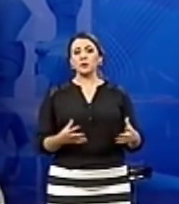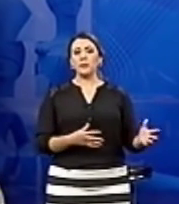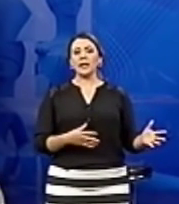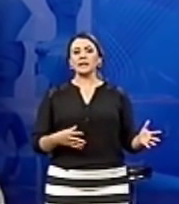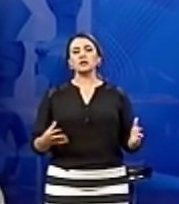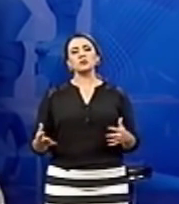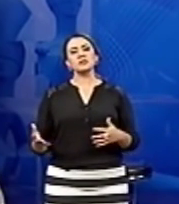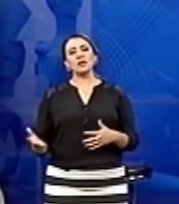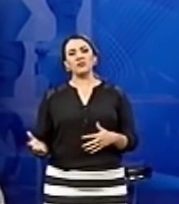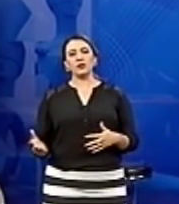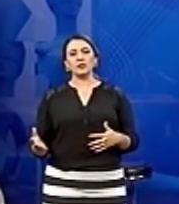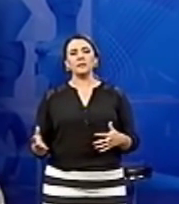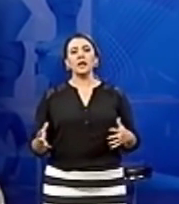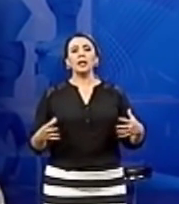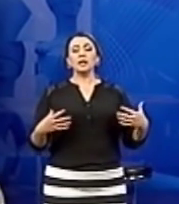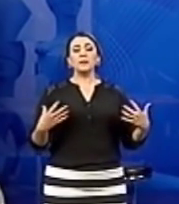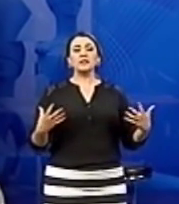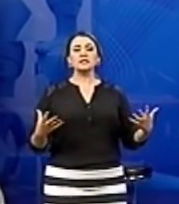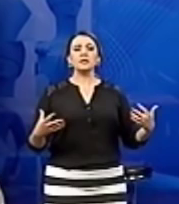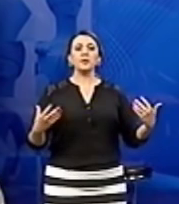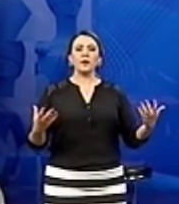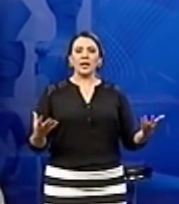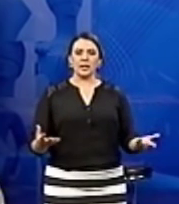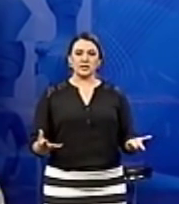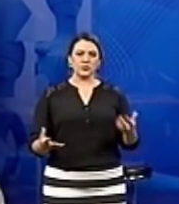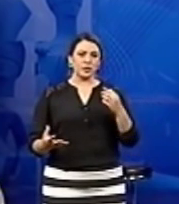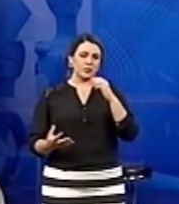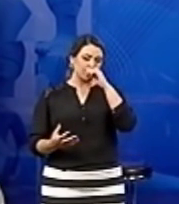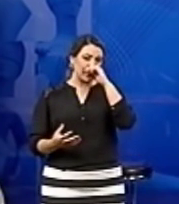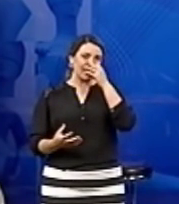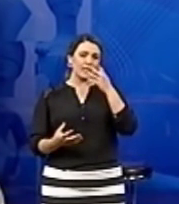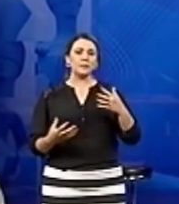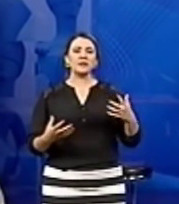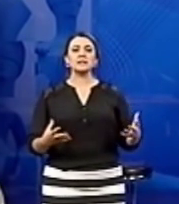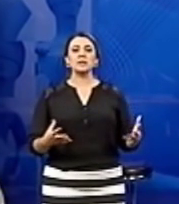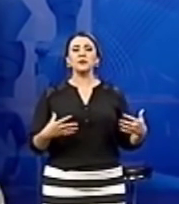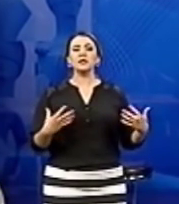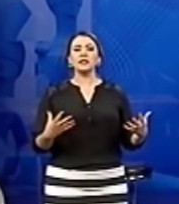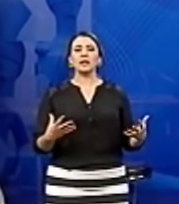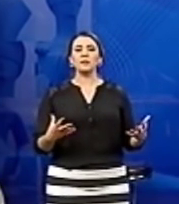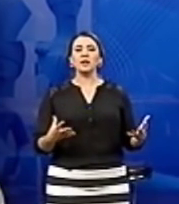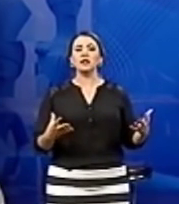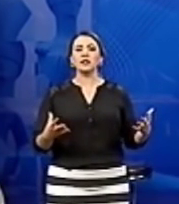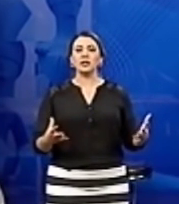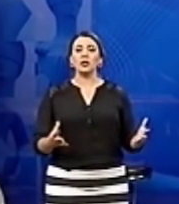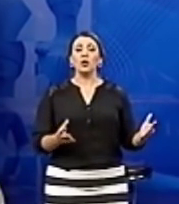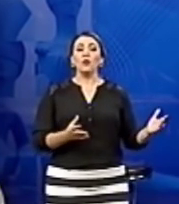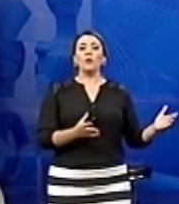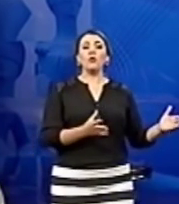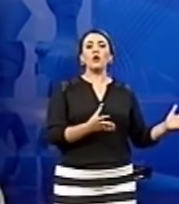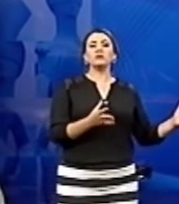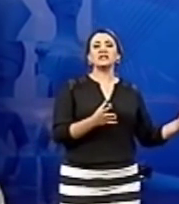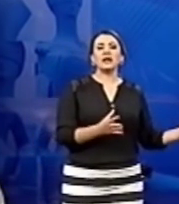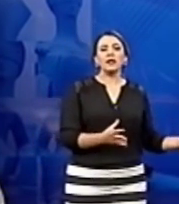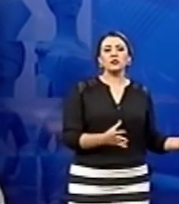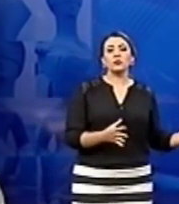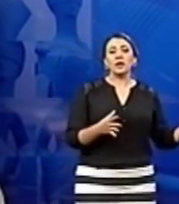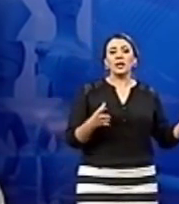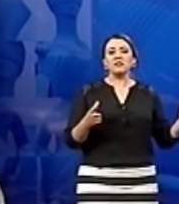do pacta sunt servanda. Que princípio é esse, gente? É aquele princípio que determina que o contrato, ele